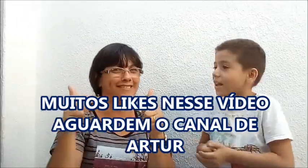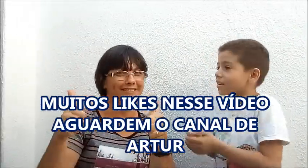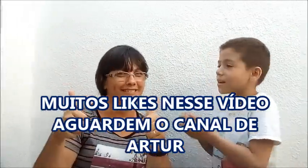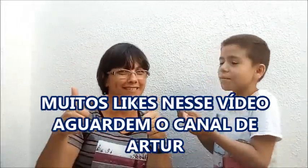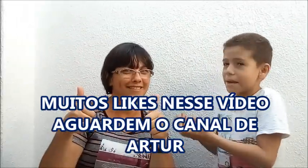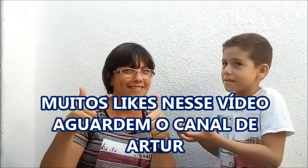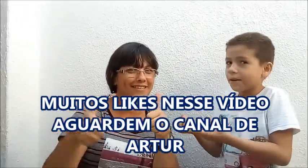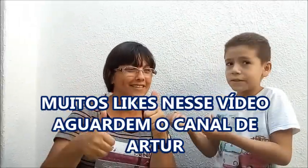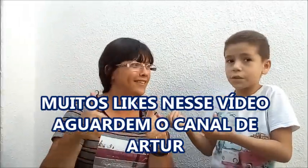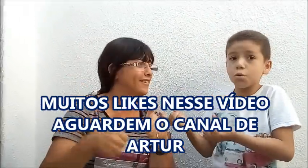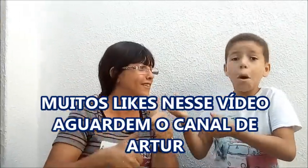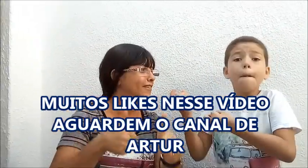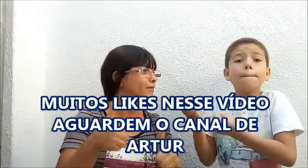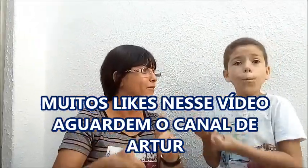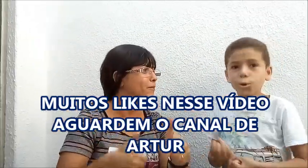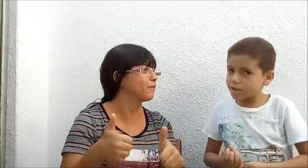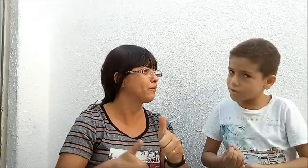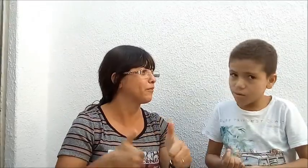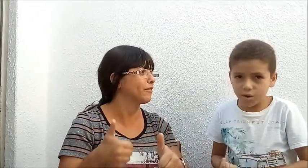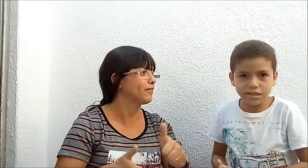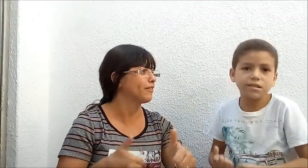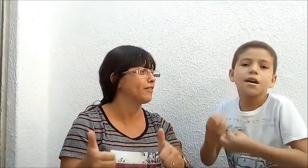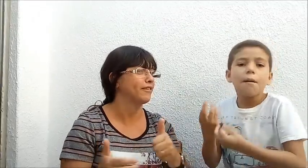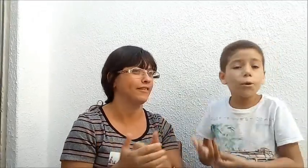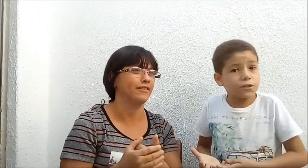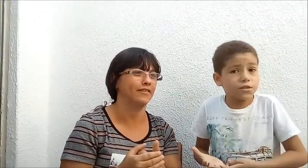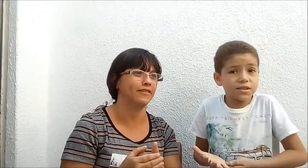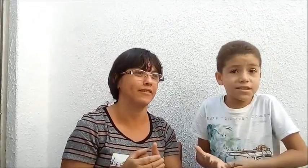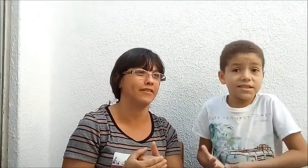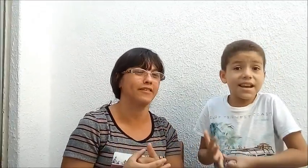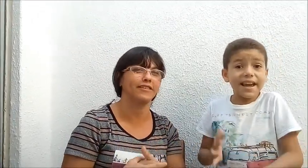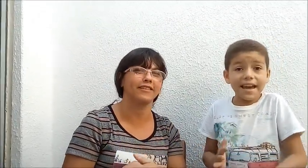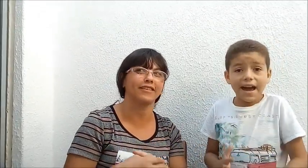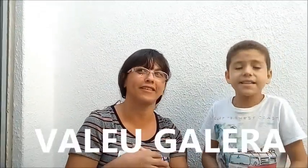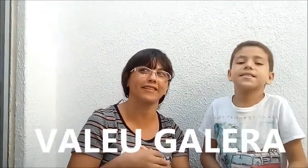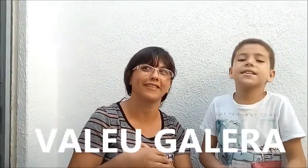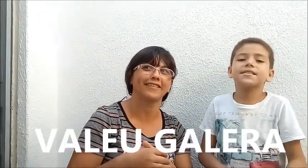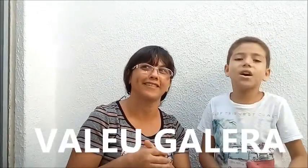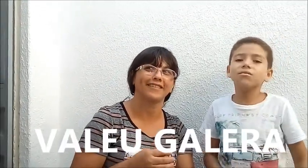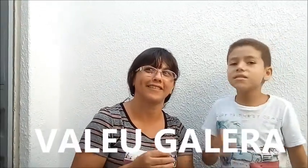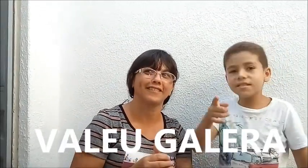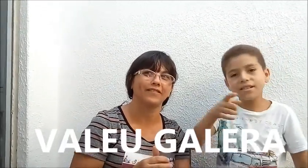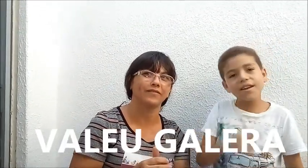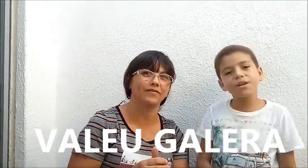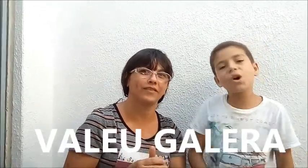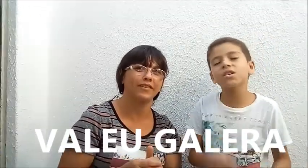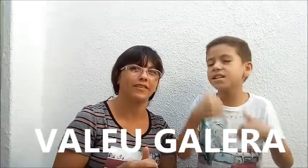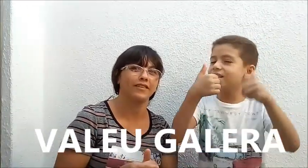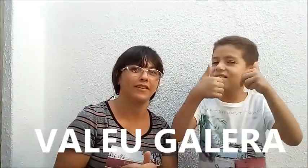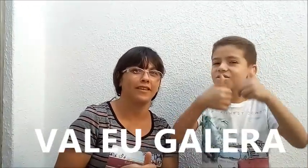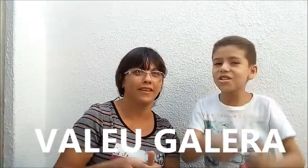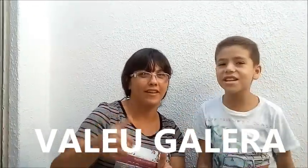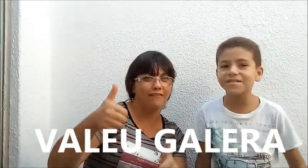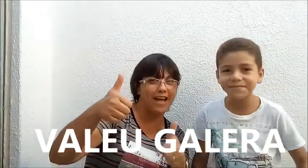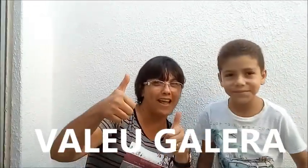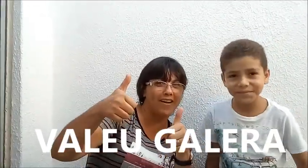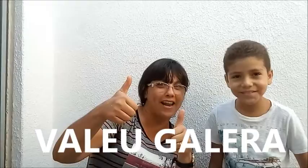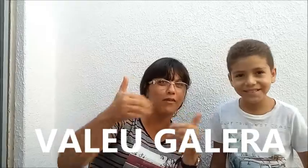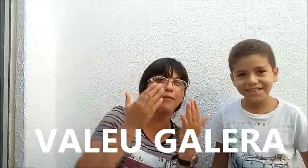Ela também tá fazendo muitas coisas. Muitas coisas legais. Então, se inscreve logo e dá seu joinha. Valeu, galera. Um